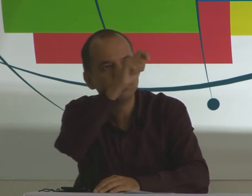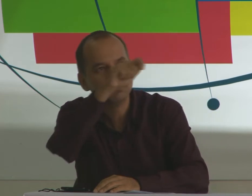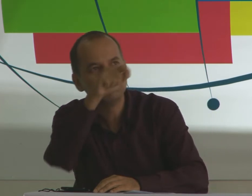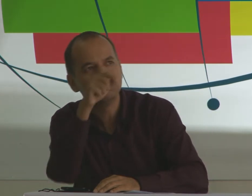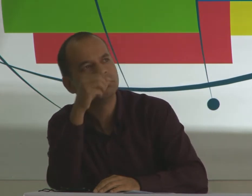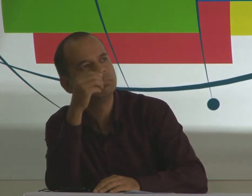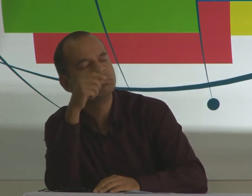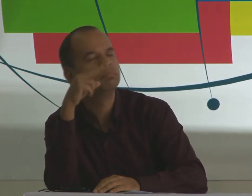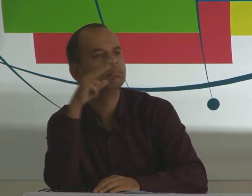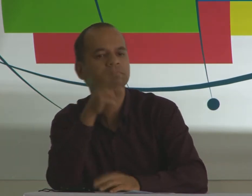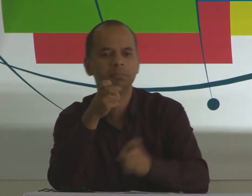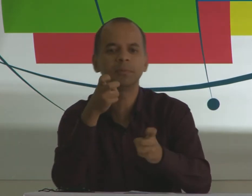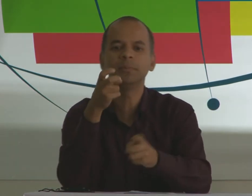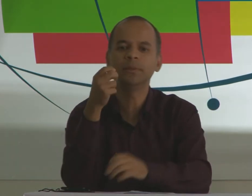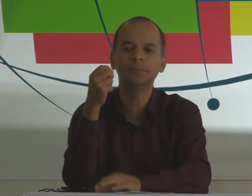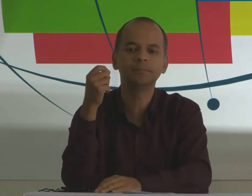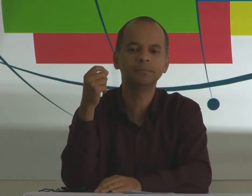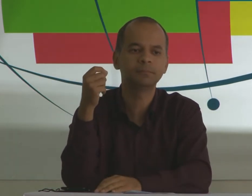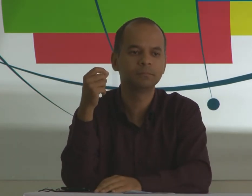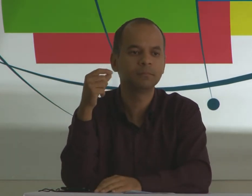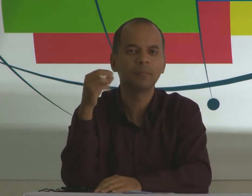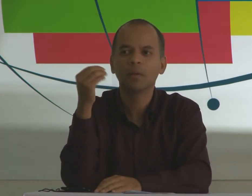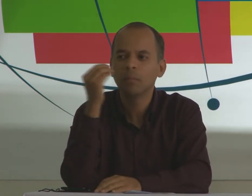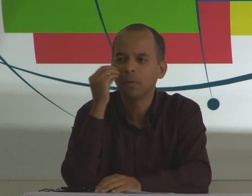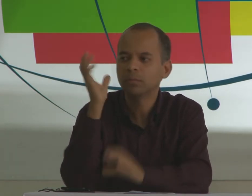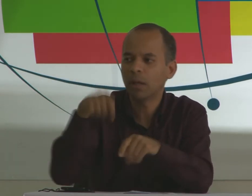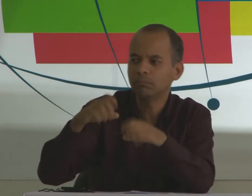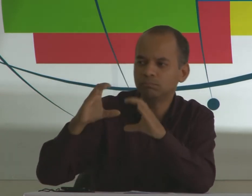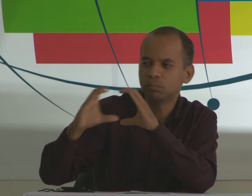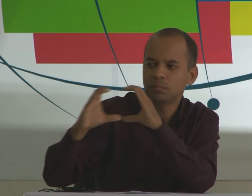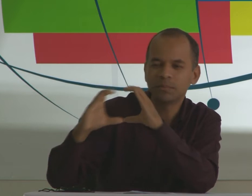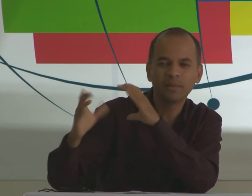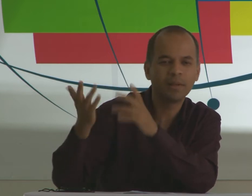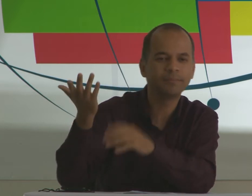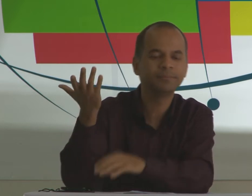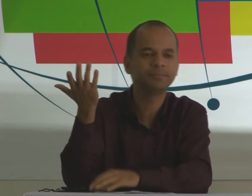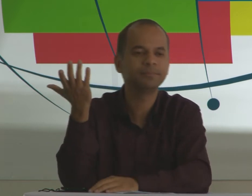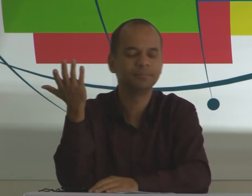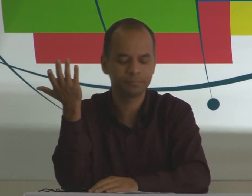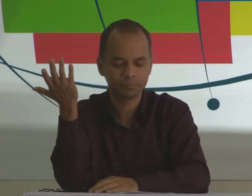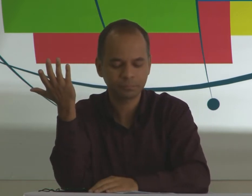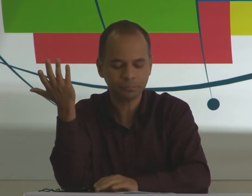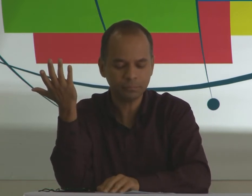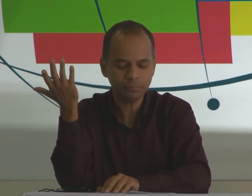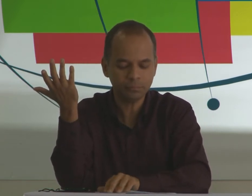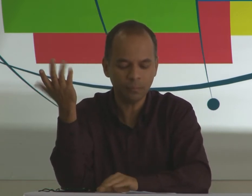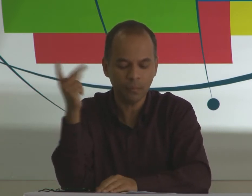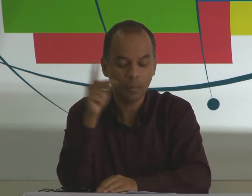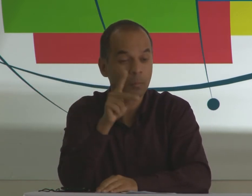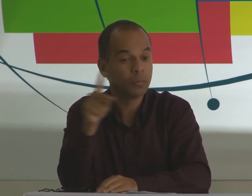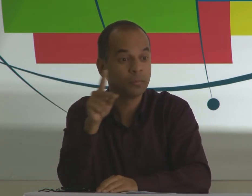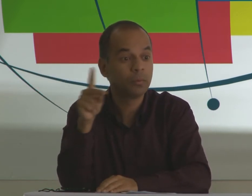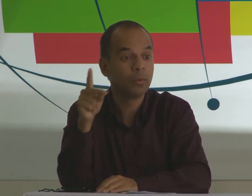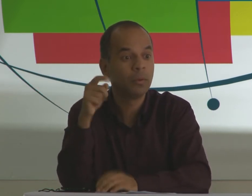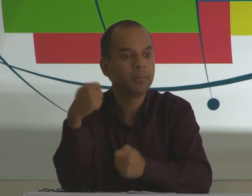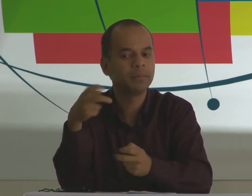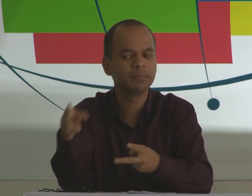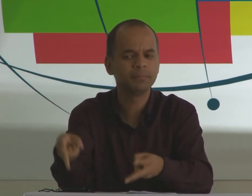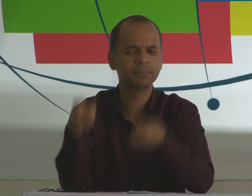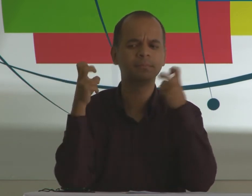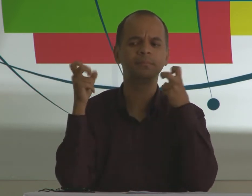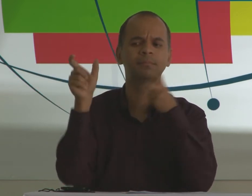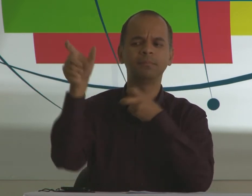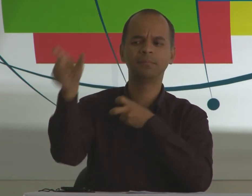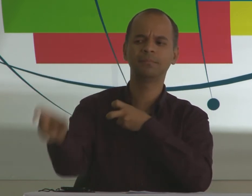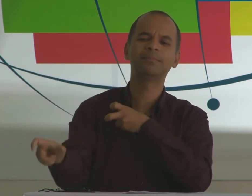mundo falando oralmente, ou escreve, tem toda essa mistura de códigos comunicativos, para mim é uma coisa que não faz sentido. E